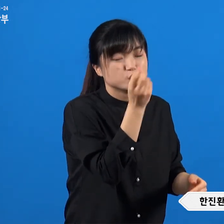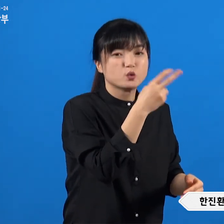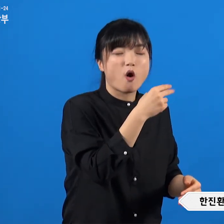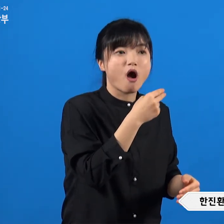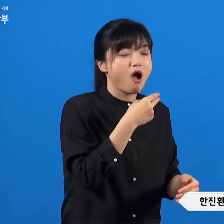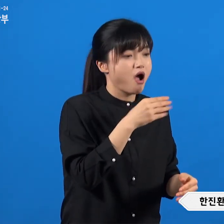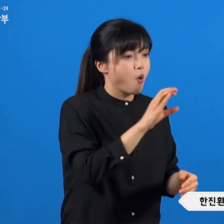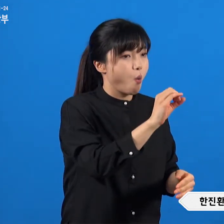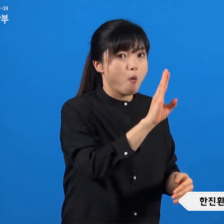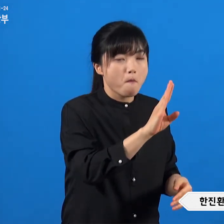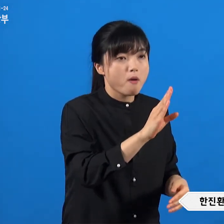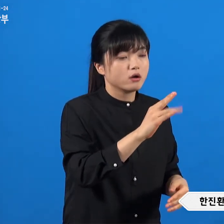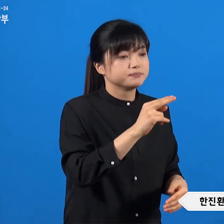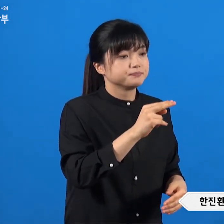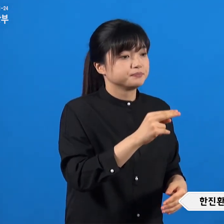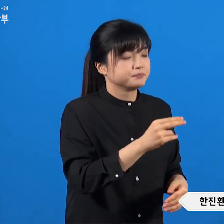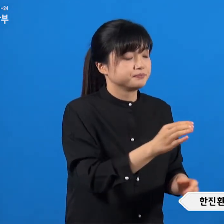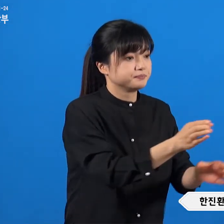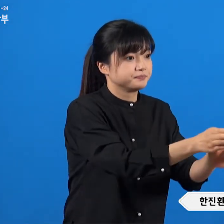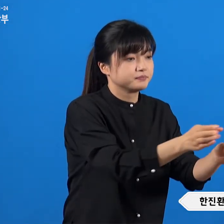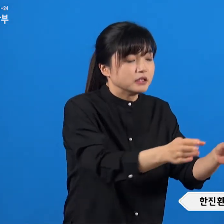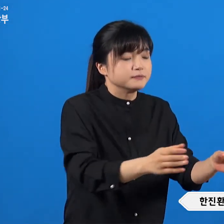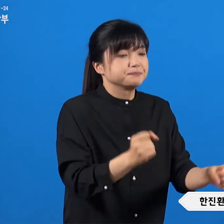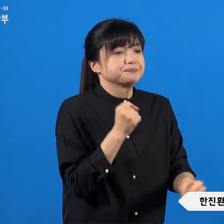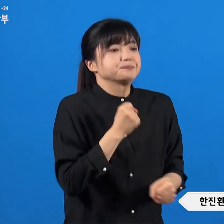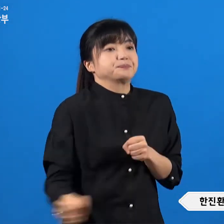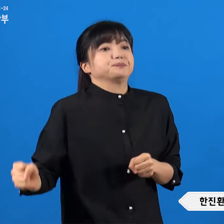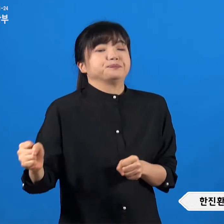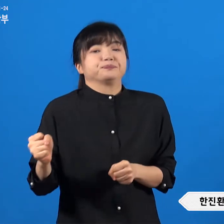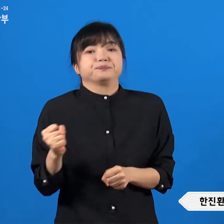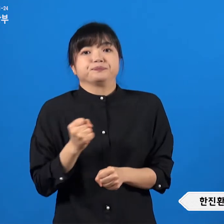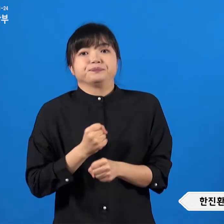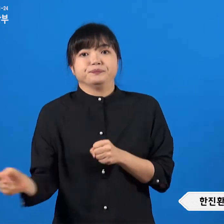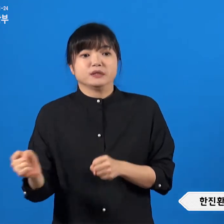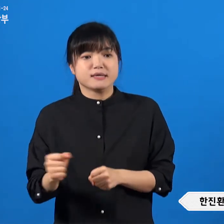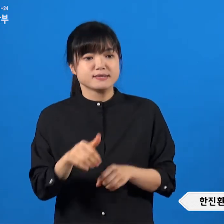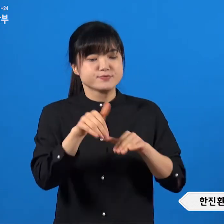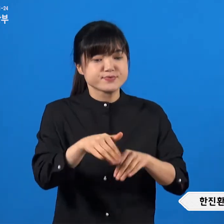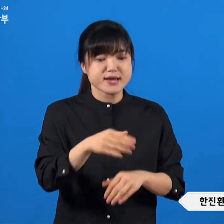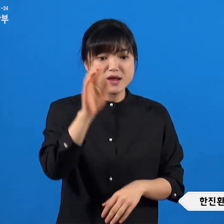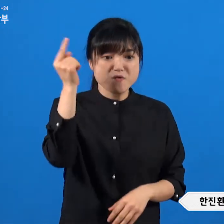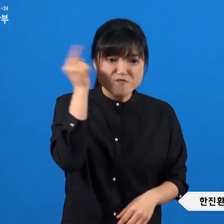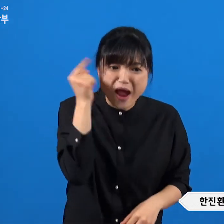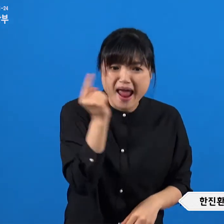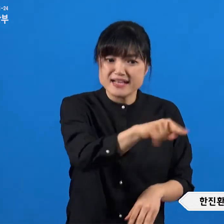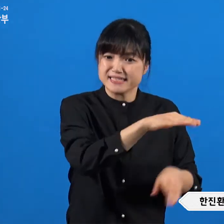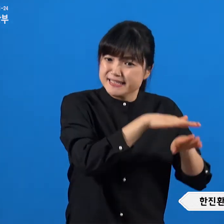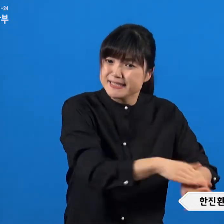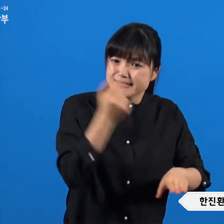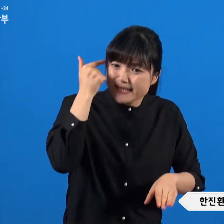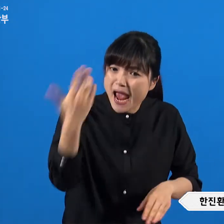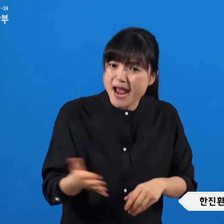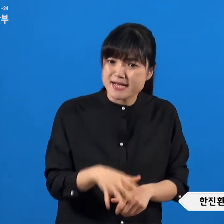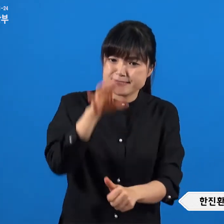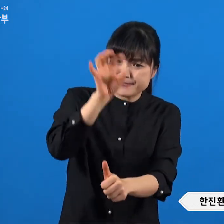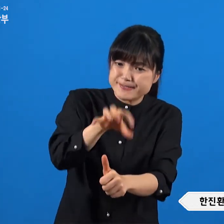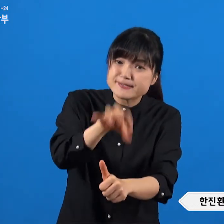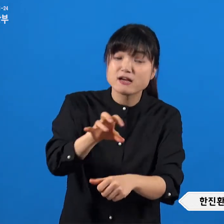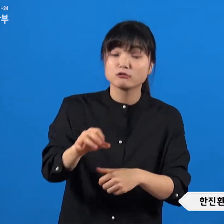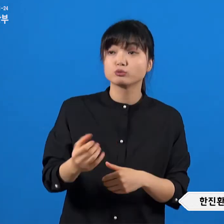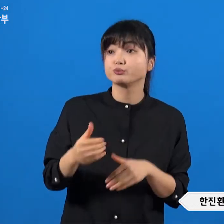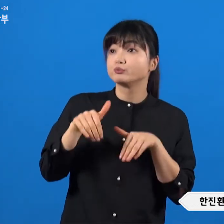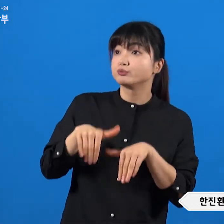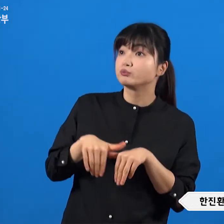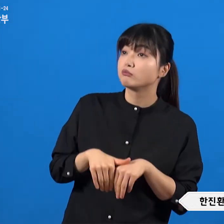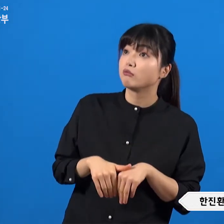깔려 있습니다. 장로님이 그걸 보고 당황을 하면서 종업원에게 이런 걸 왜 내놓았냐고 야단을 칩니다.